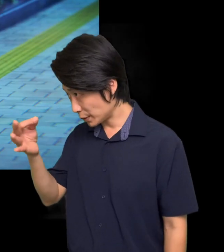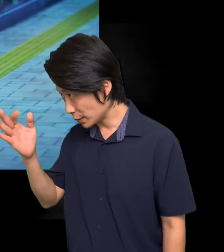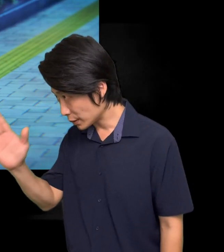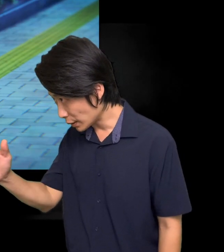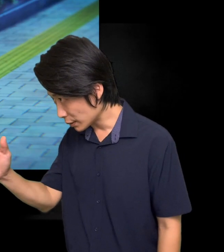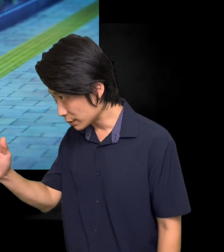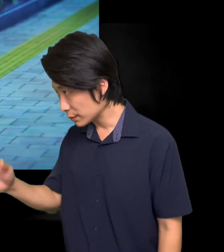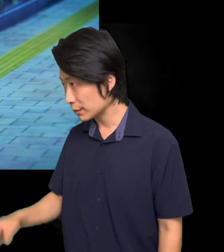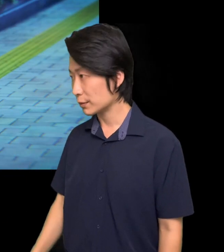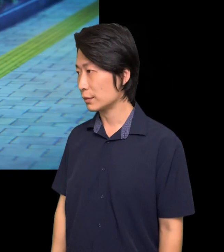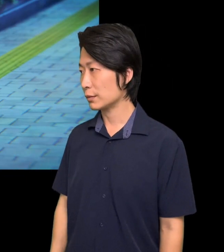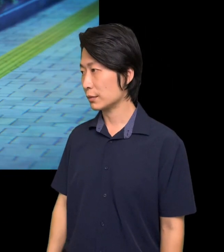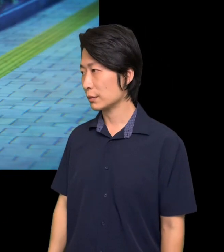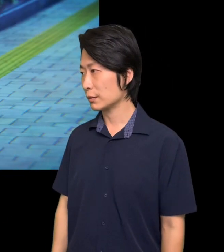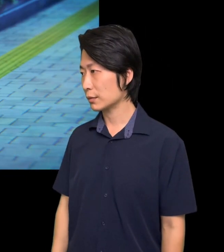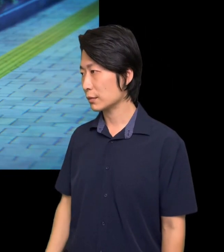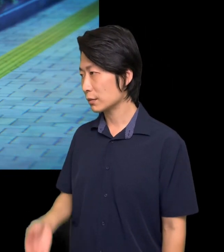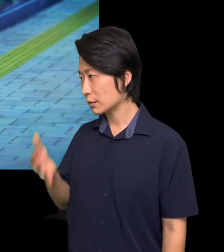ごめんなさい。